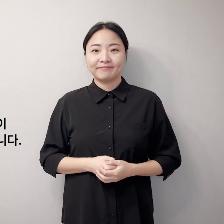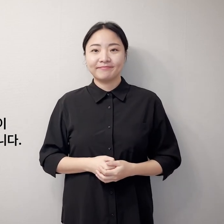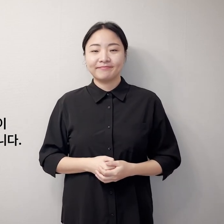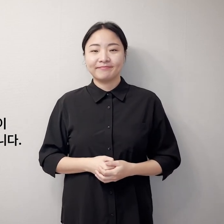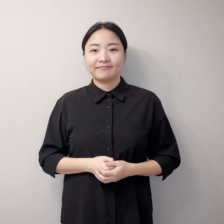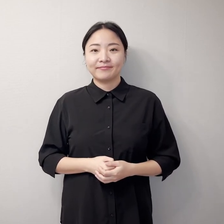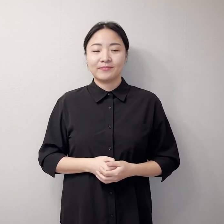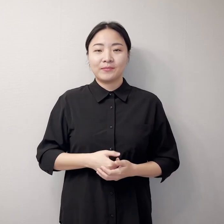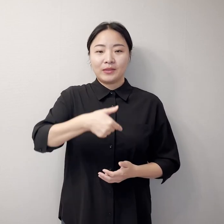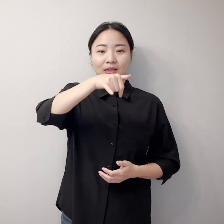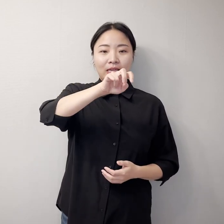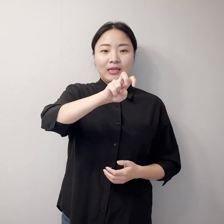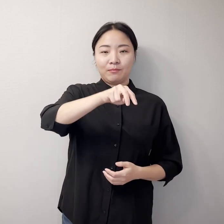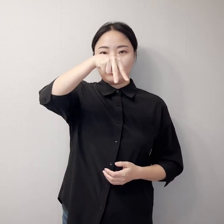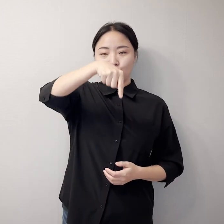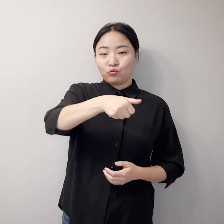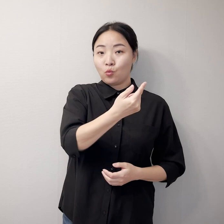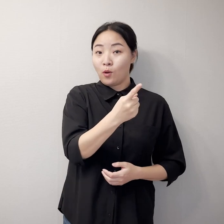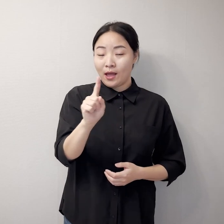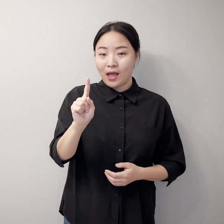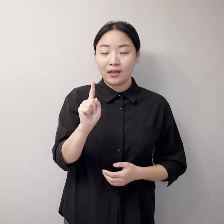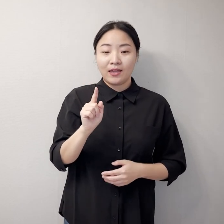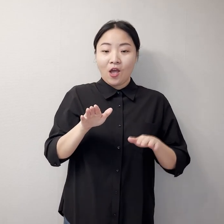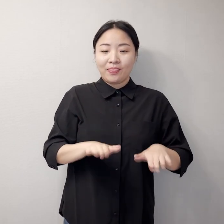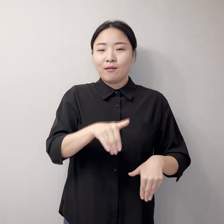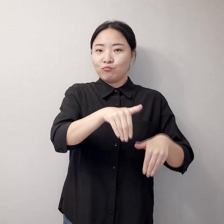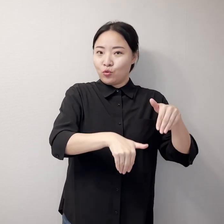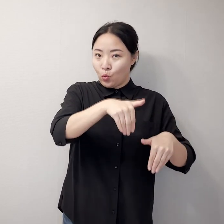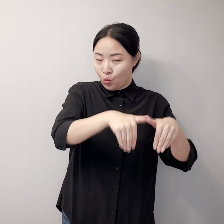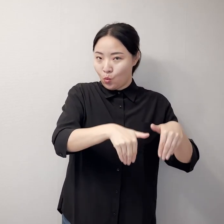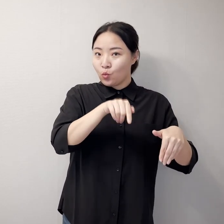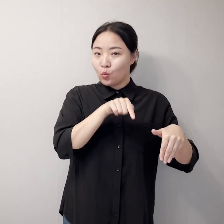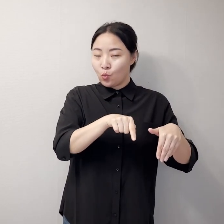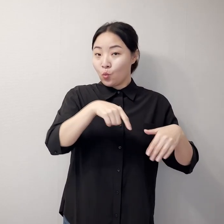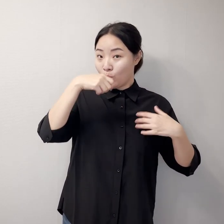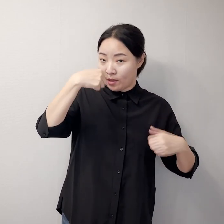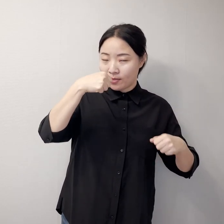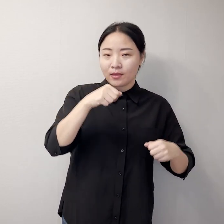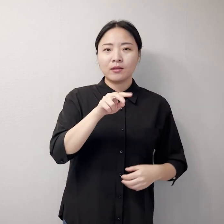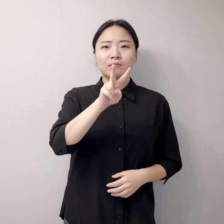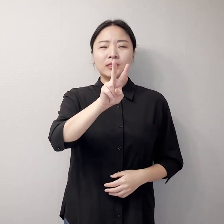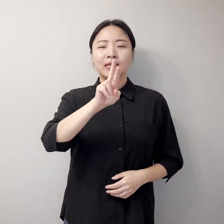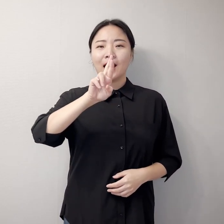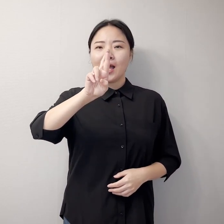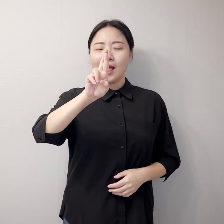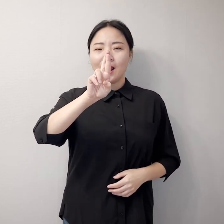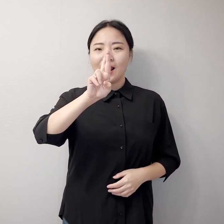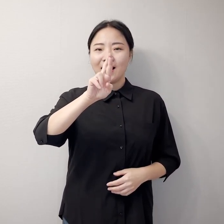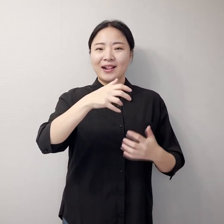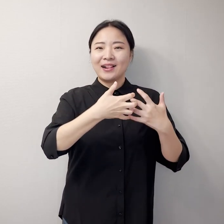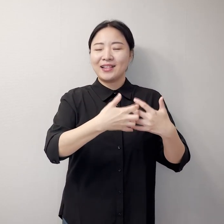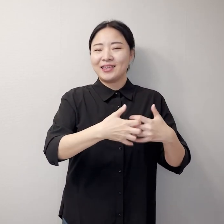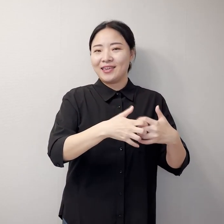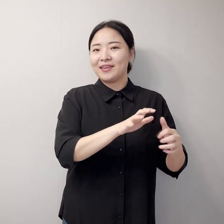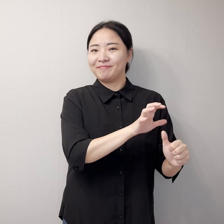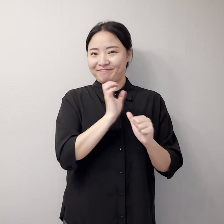김수화의 현대무용 공연 메타 핸즈는 VR 기기를 매개로 펼쳐집니다